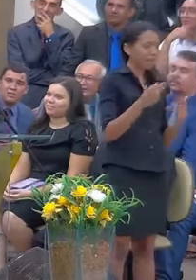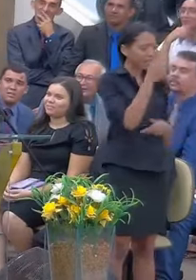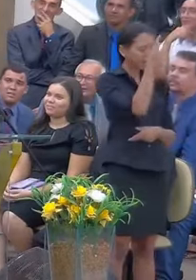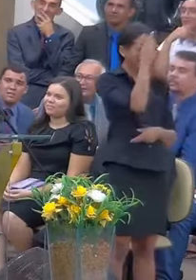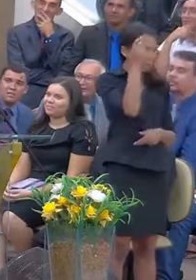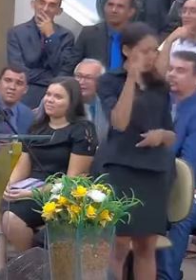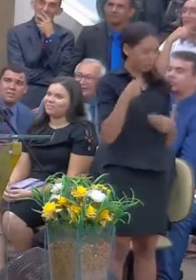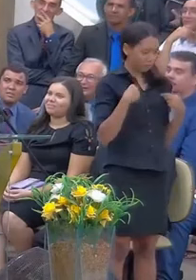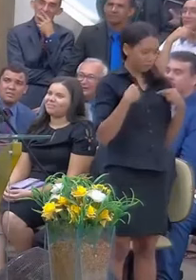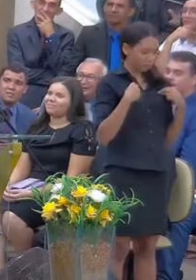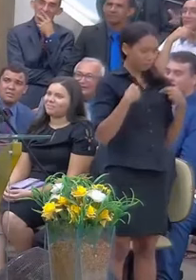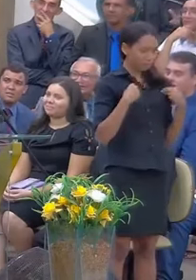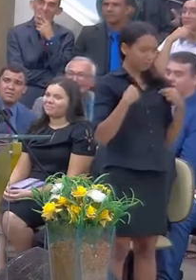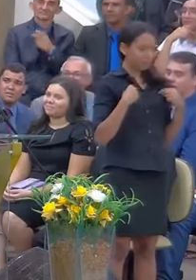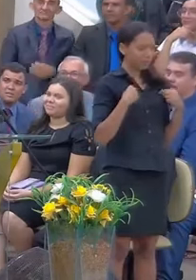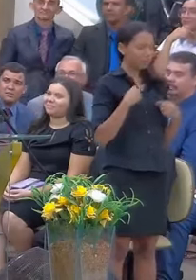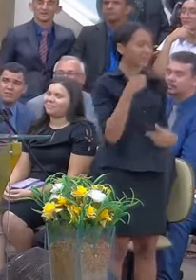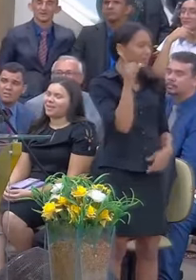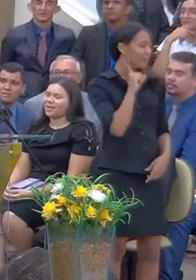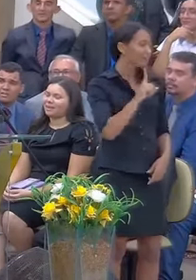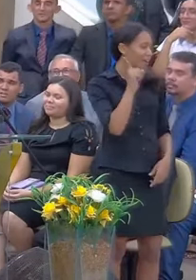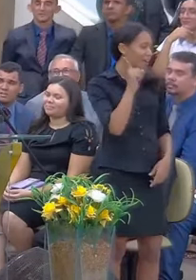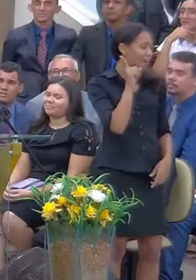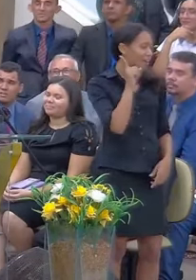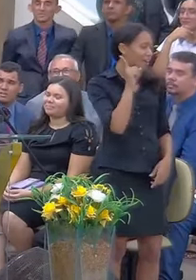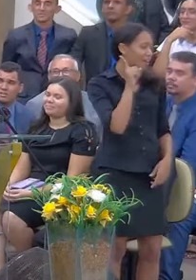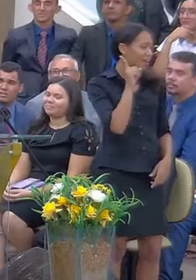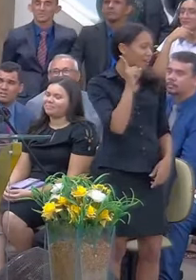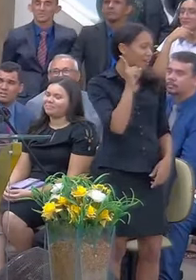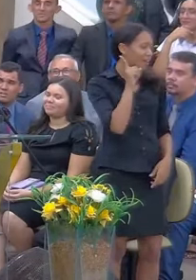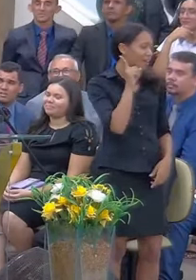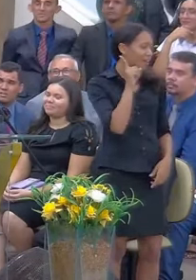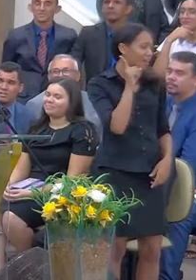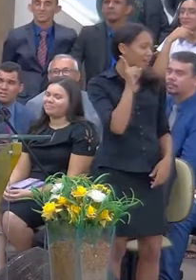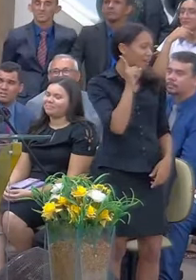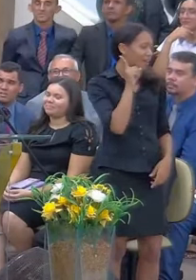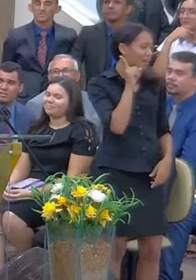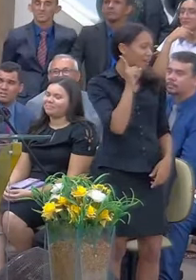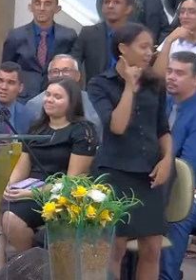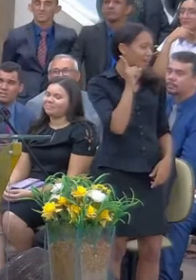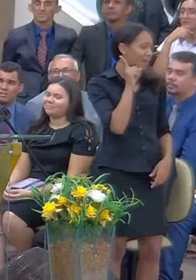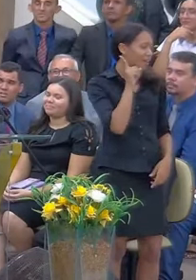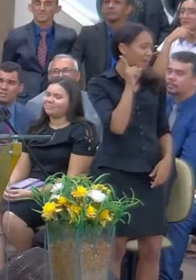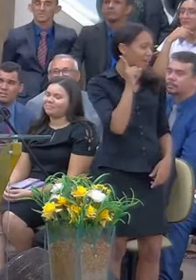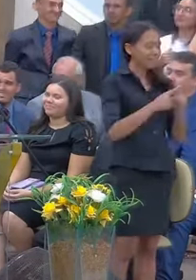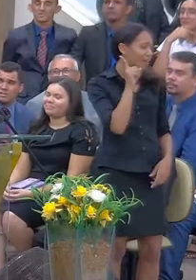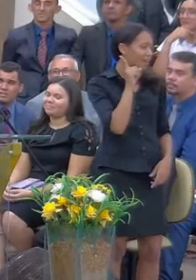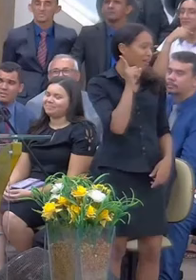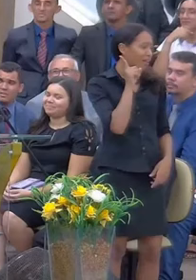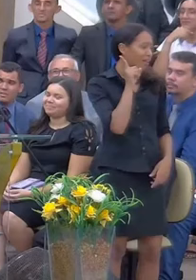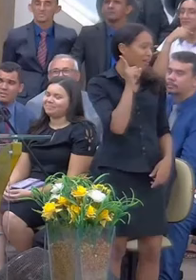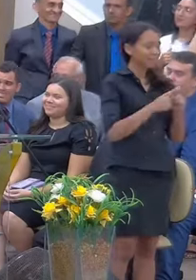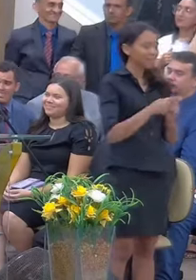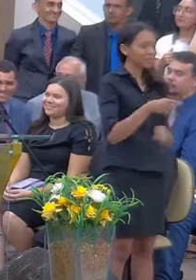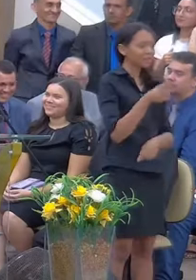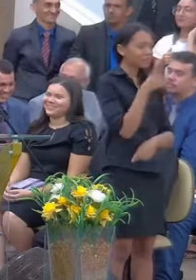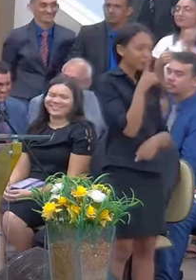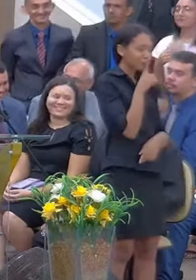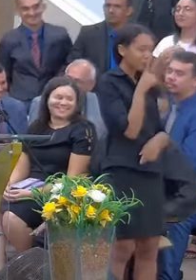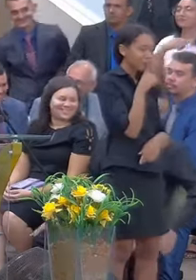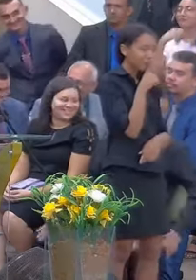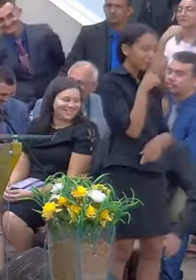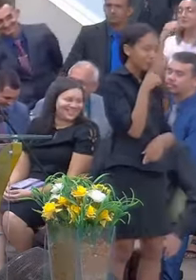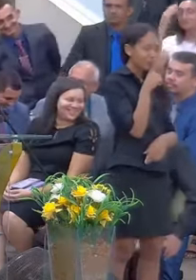têm uma alegria para as coisas do mundo, é assim ou não é? Quando chega aqui na igreja, fica querendo ficar calado, fica uma